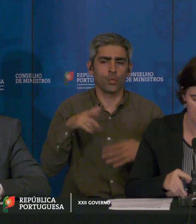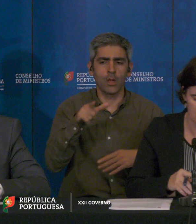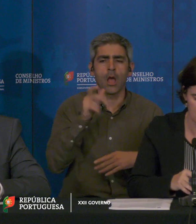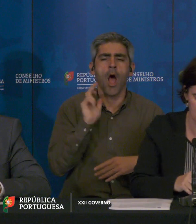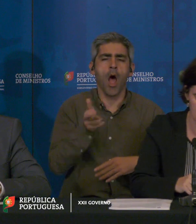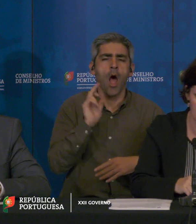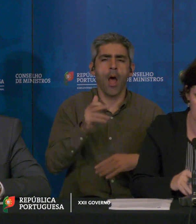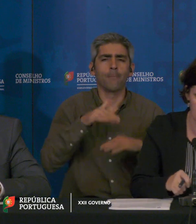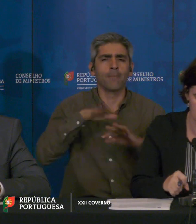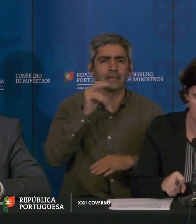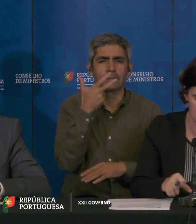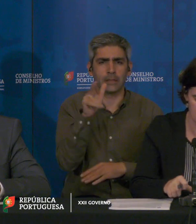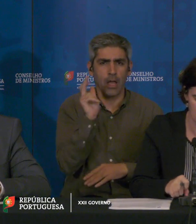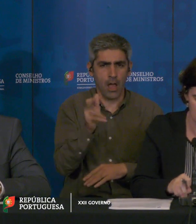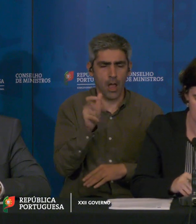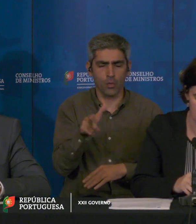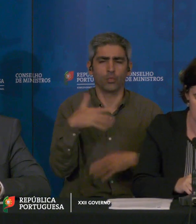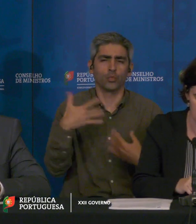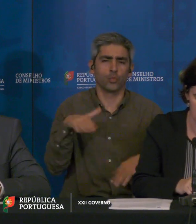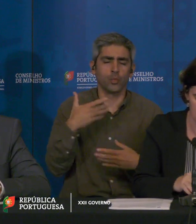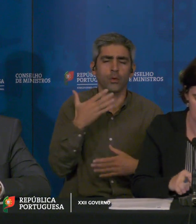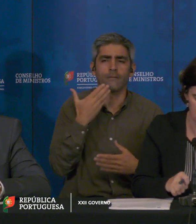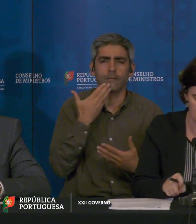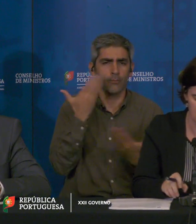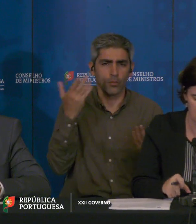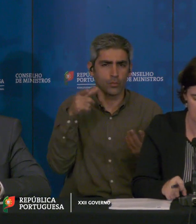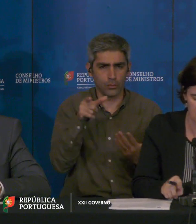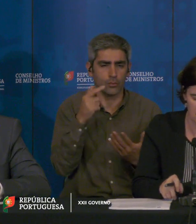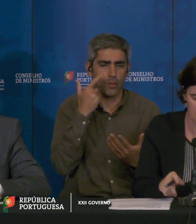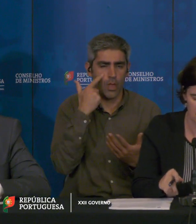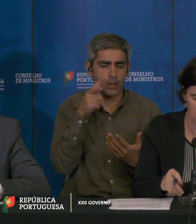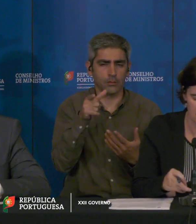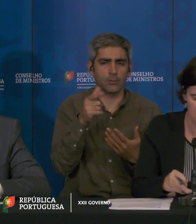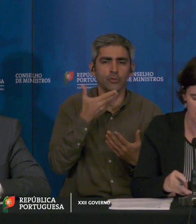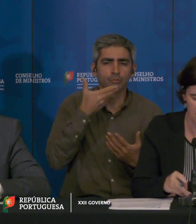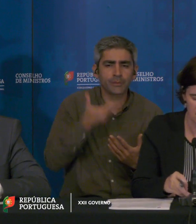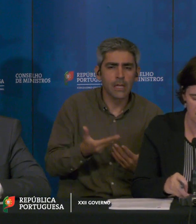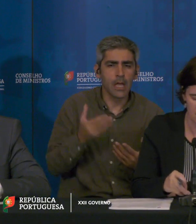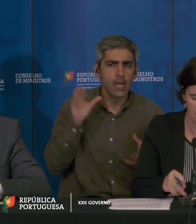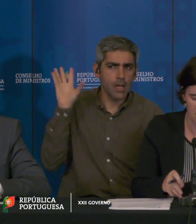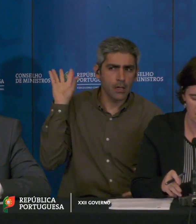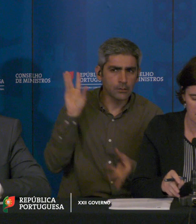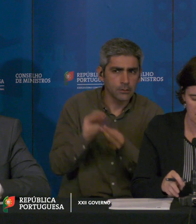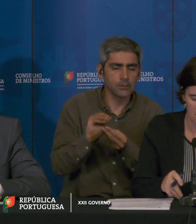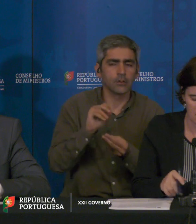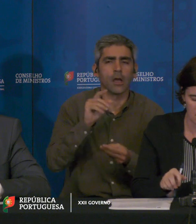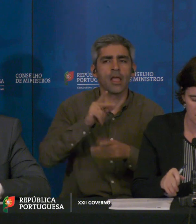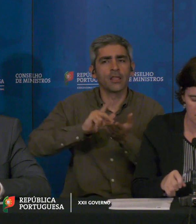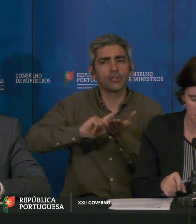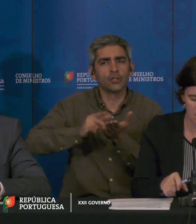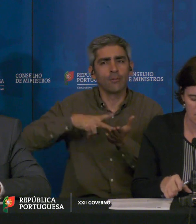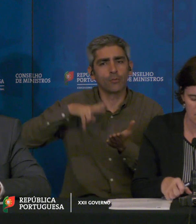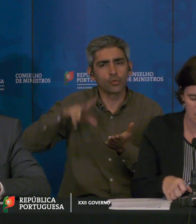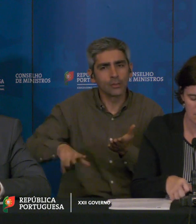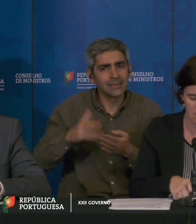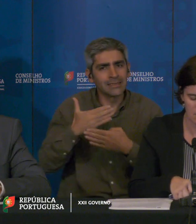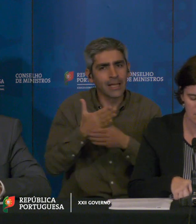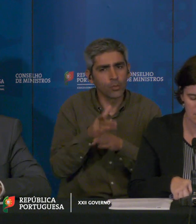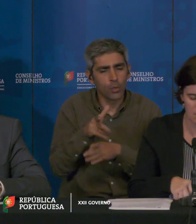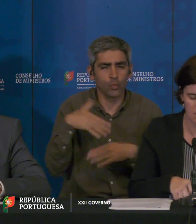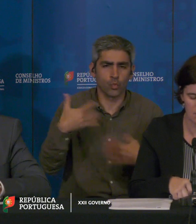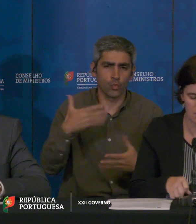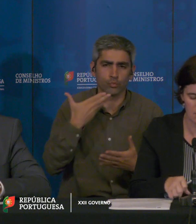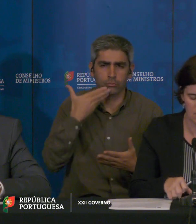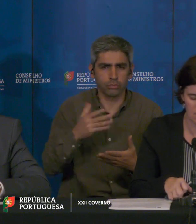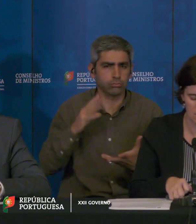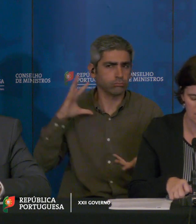uma reputação e uma experiência de excelência no setor da engenharia portuguesa, muito significativa